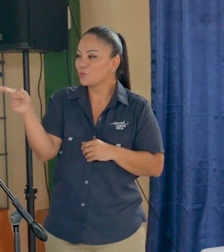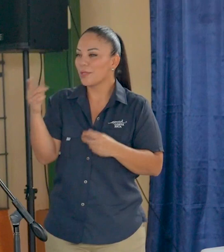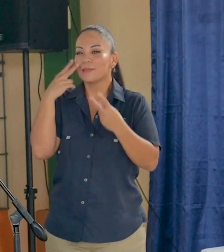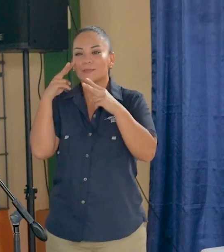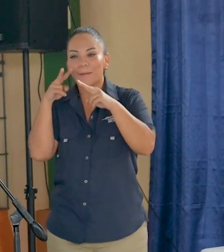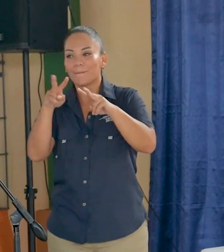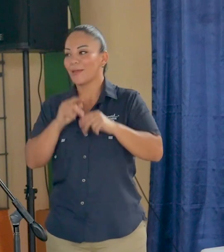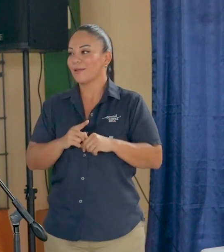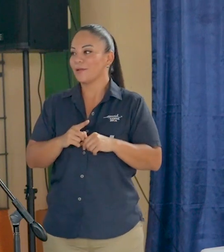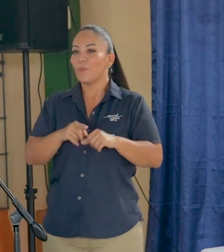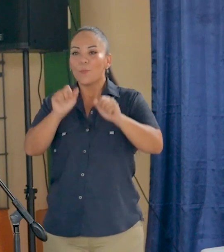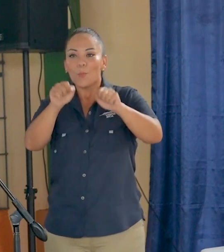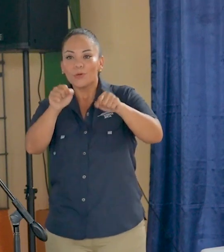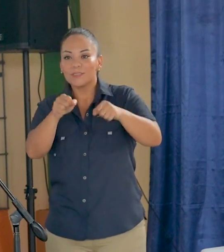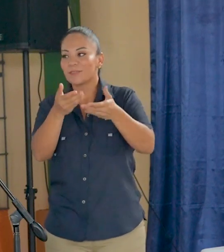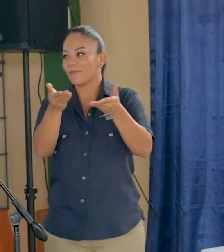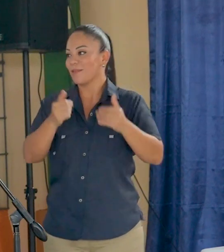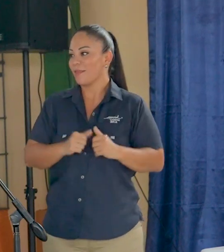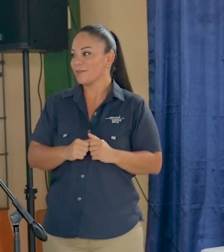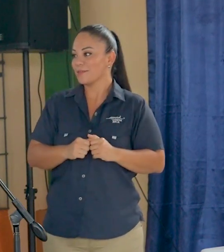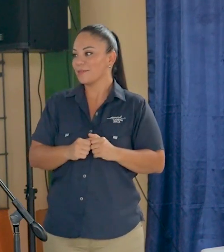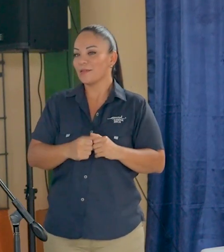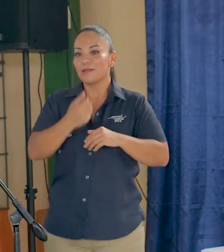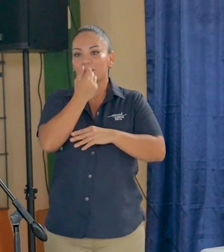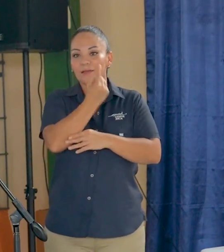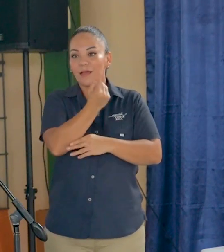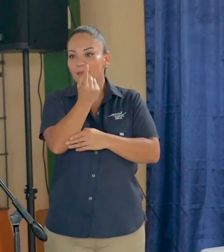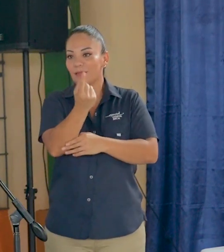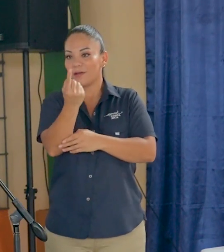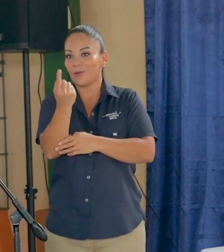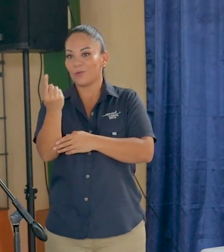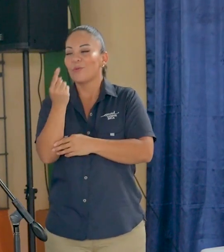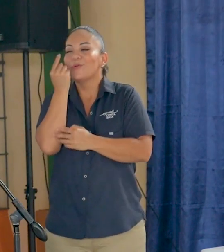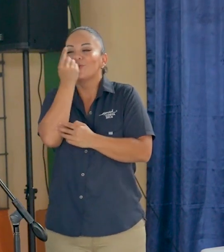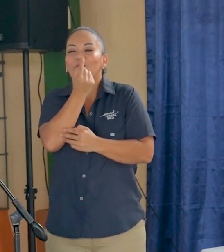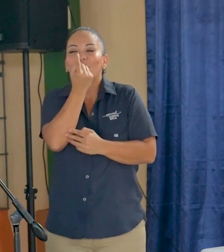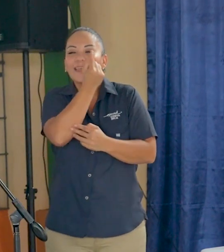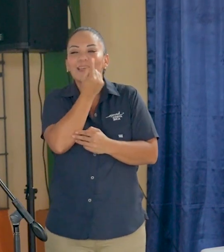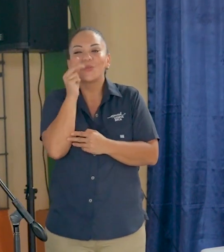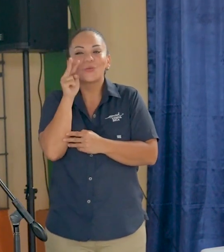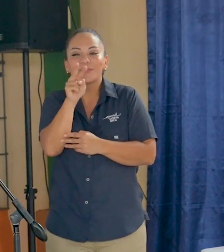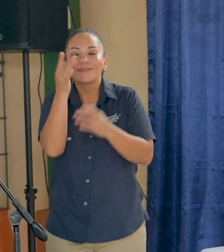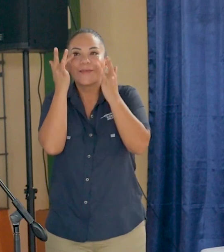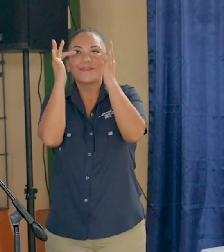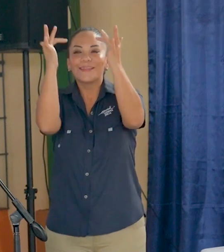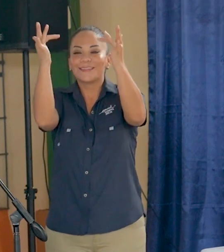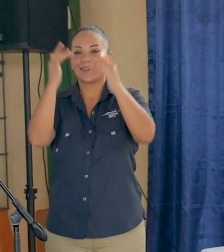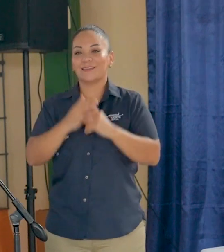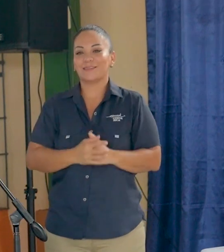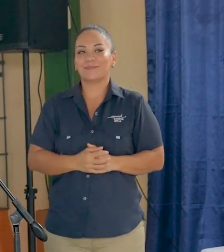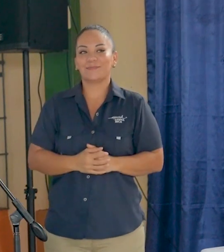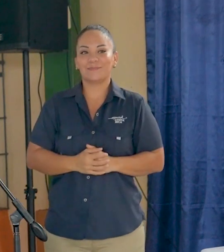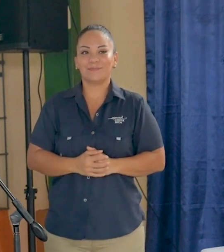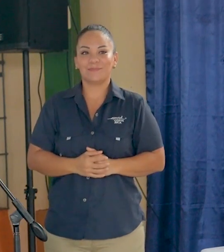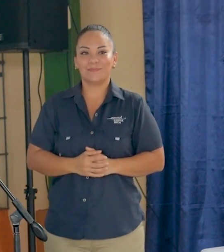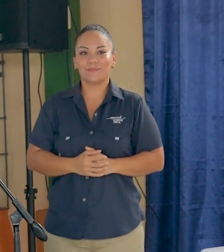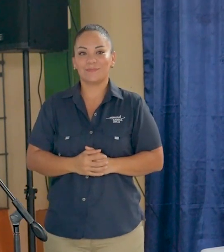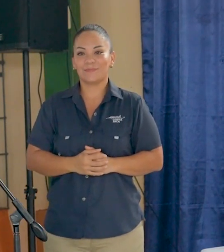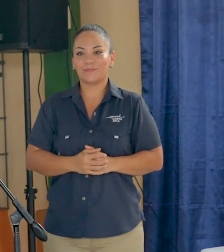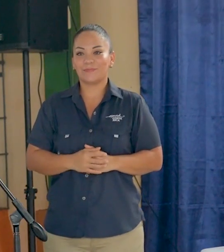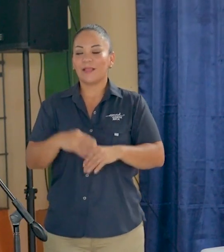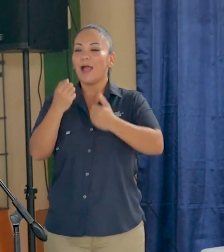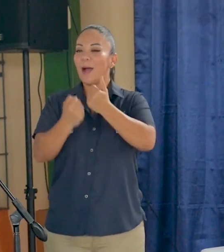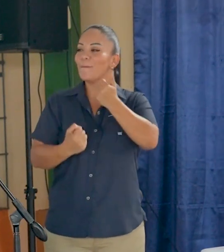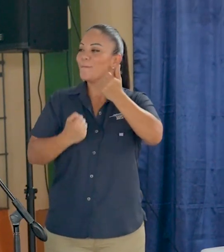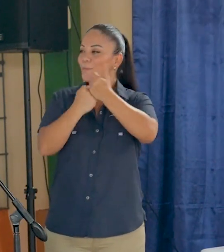una posibilidad en cada par de ojitos de estos que brillan. Apoyar